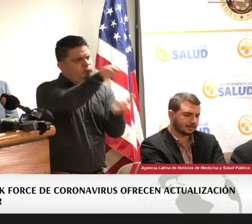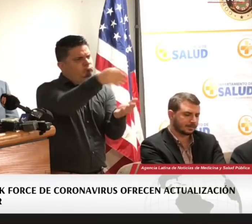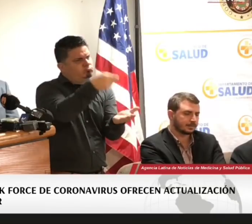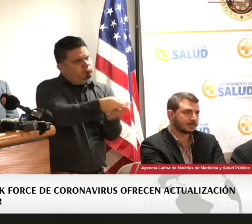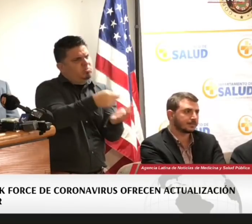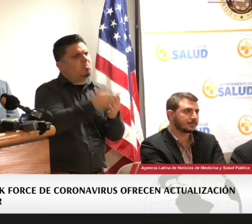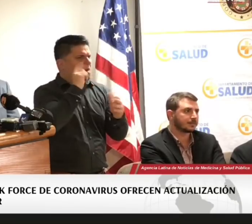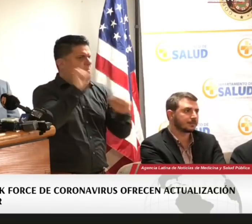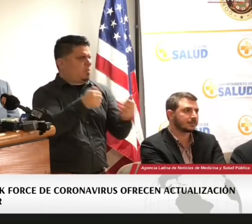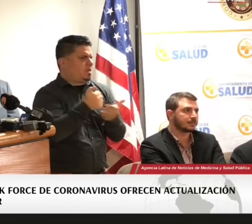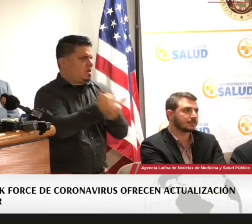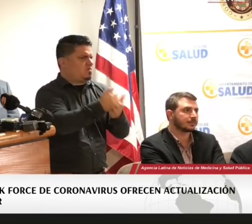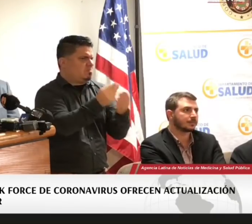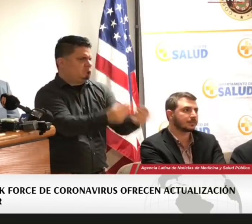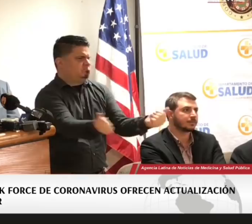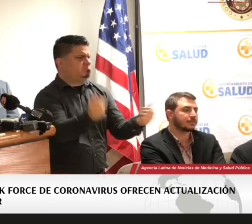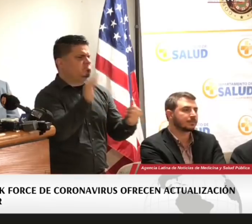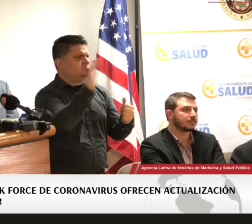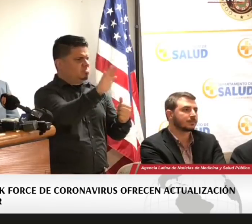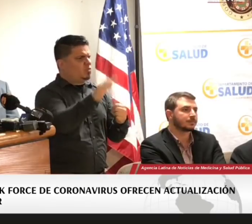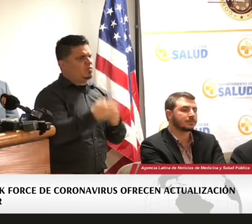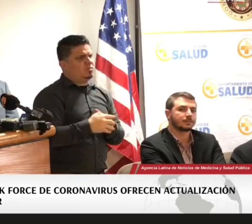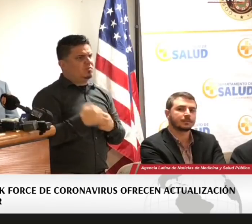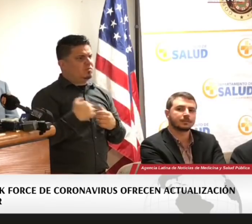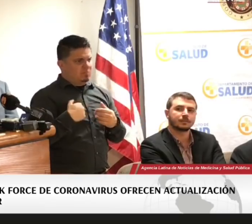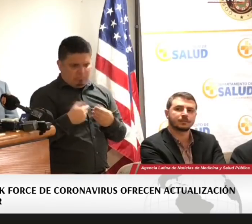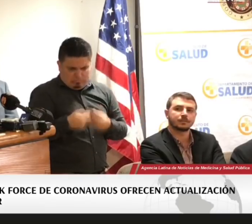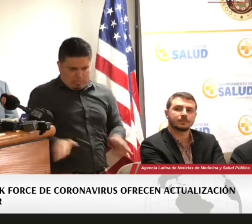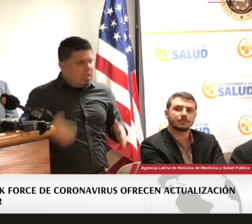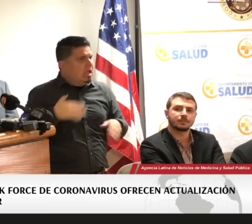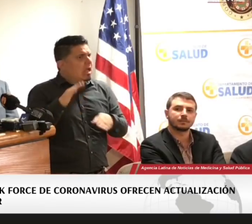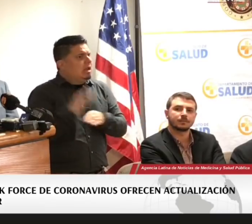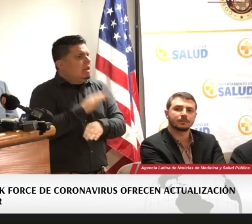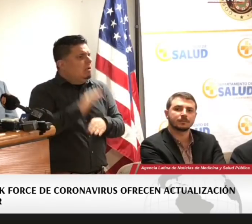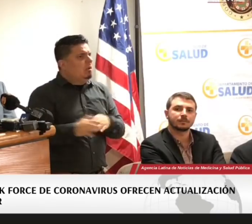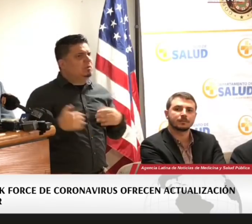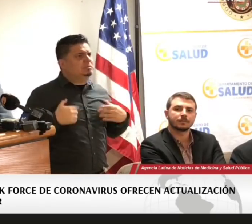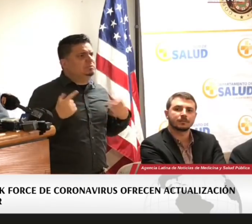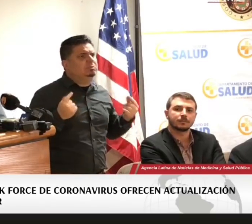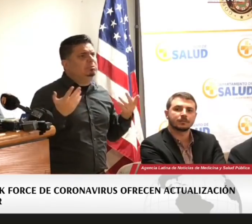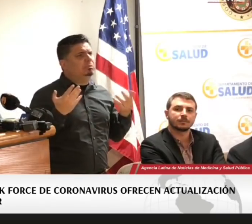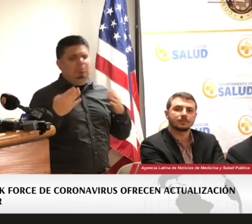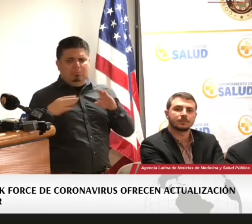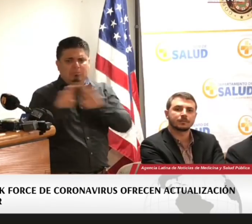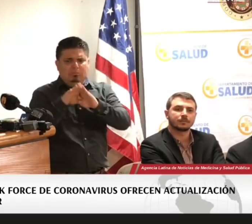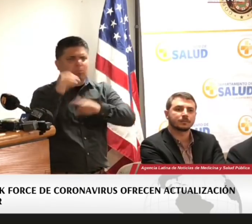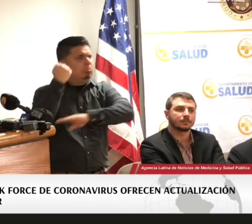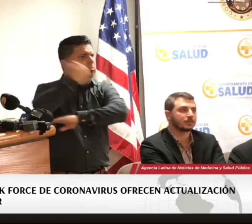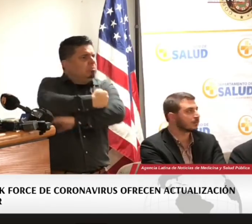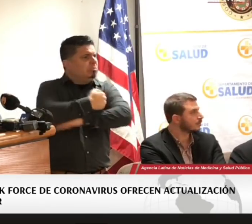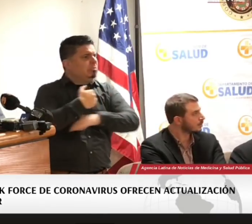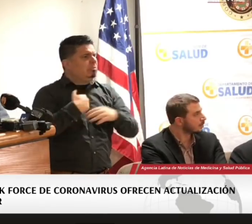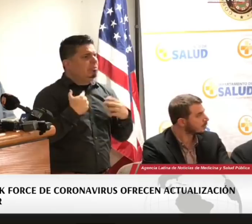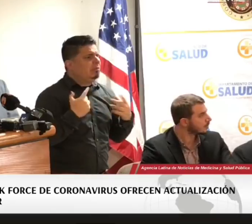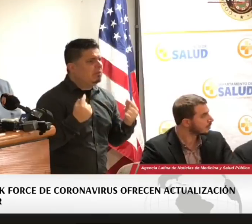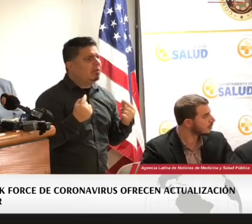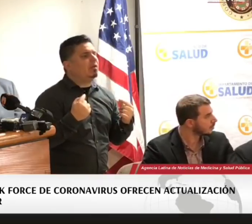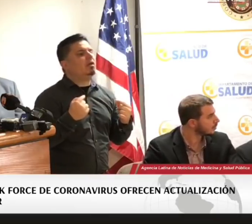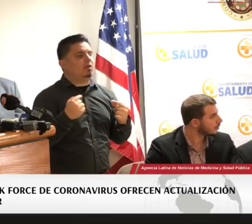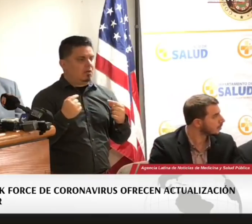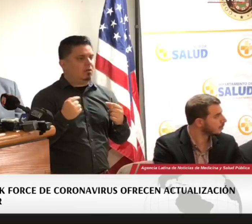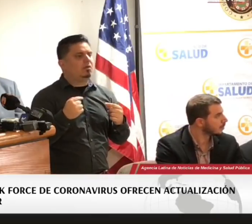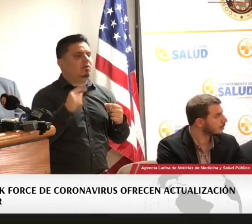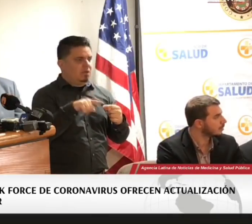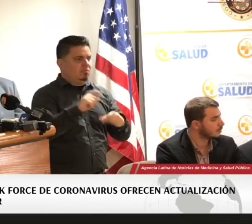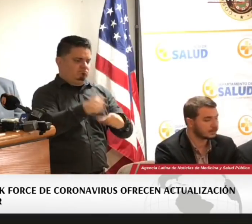que han sufrido pérdidas como resultado no solamente de que han tenido que cerrar, sino para prepararse para esta situación. Así que es